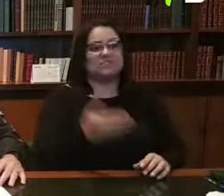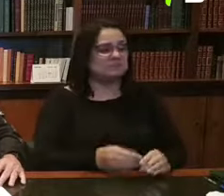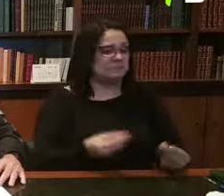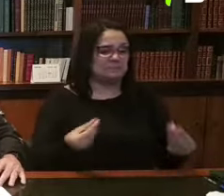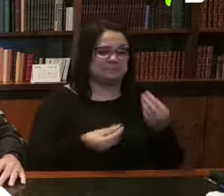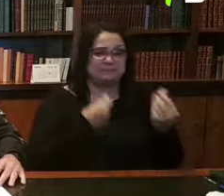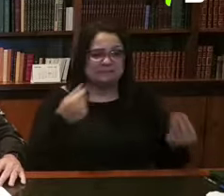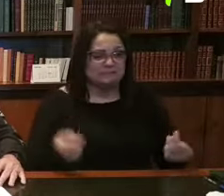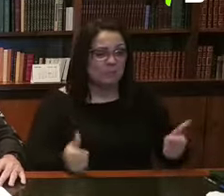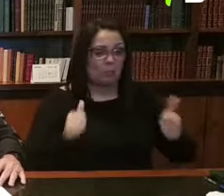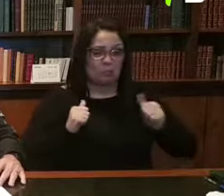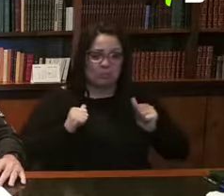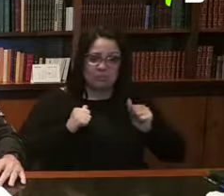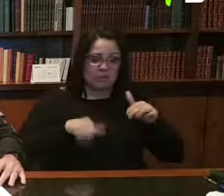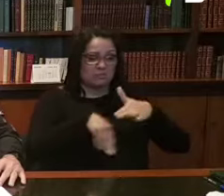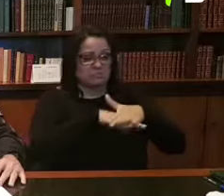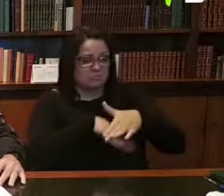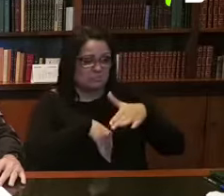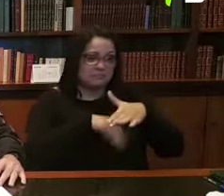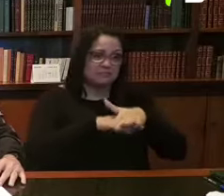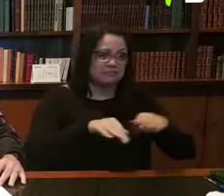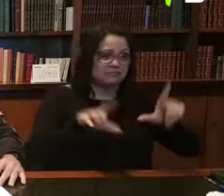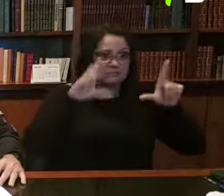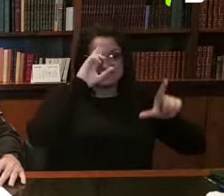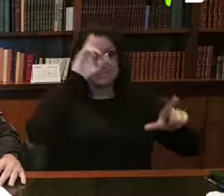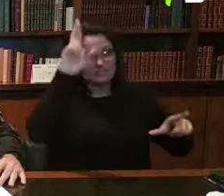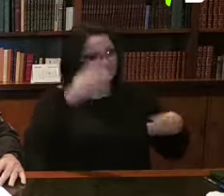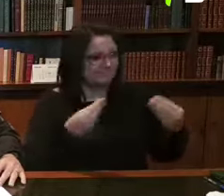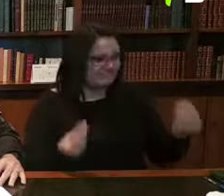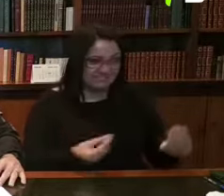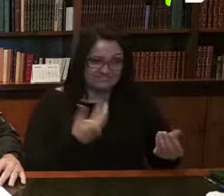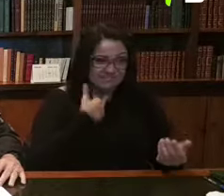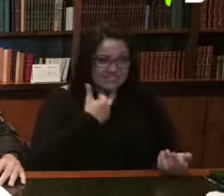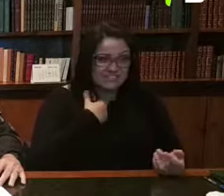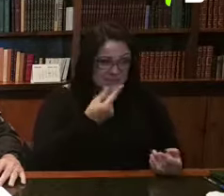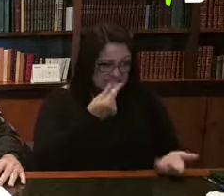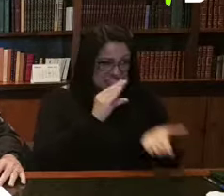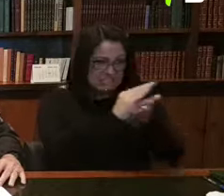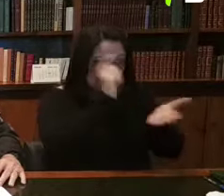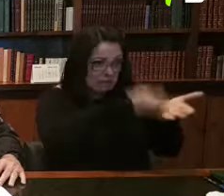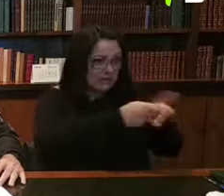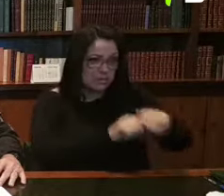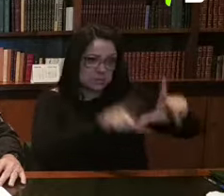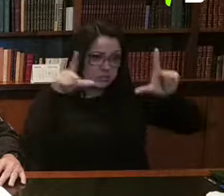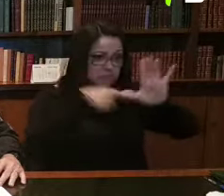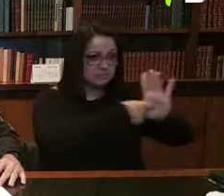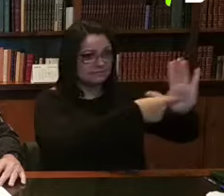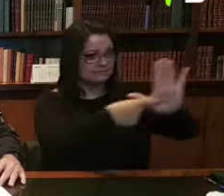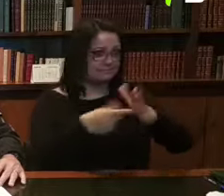interessado não tá acomodado e ele é o mandante eu não vai te pegar um bom dinheiro para transmitir